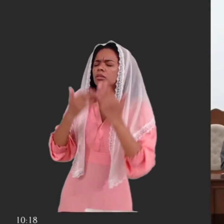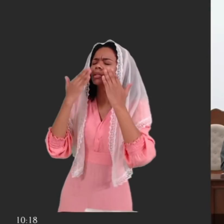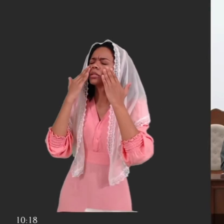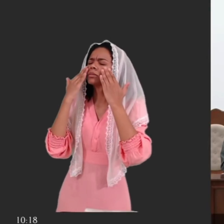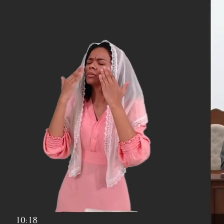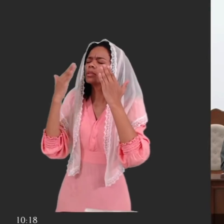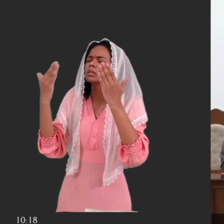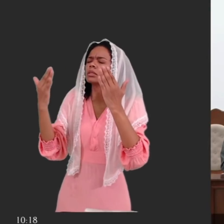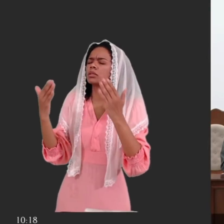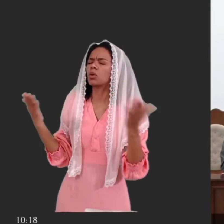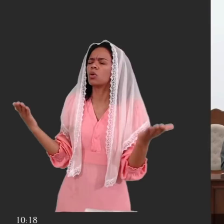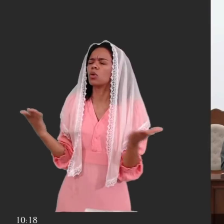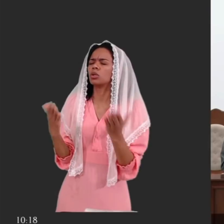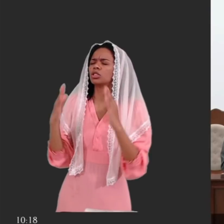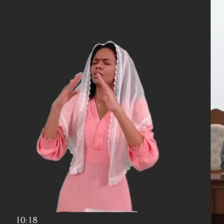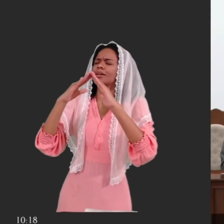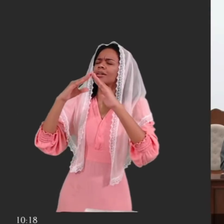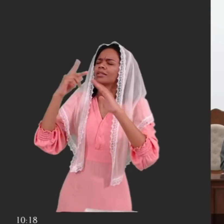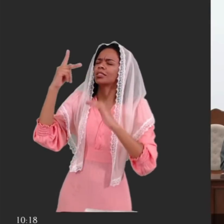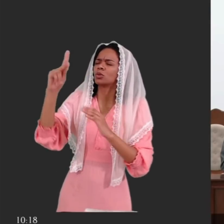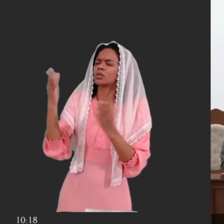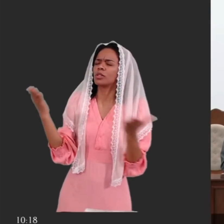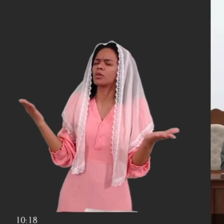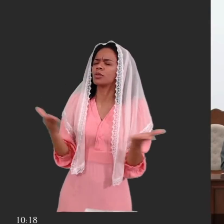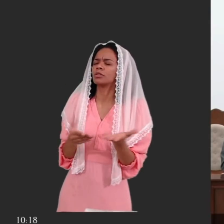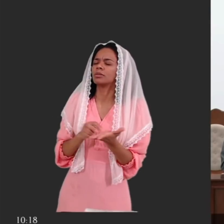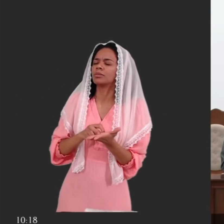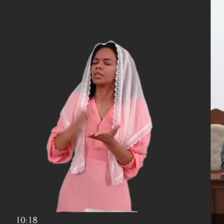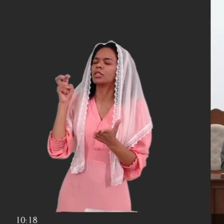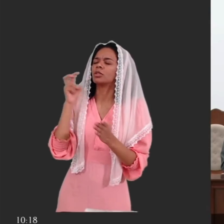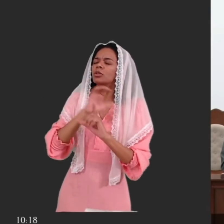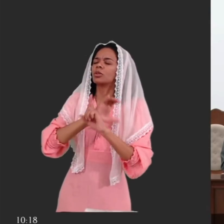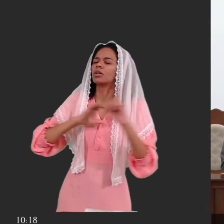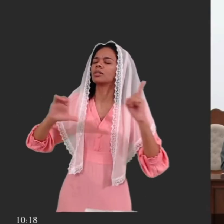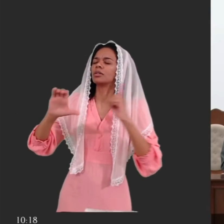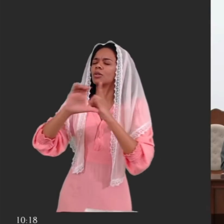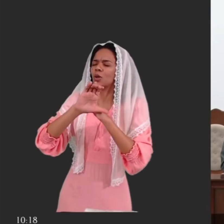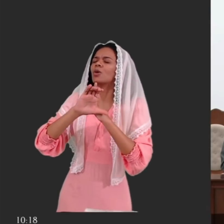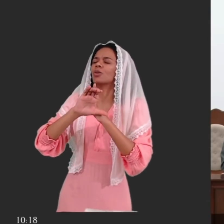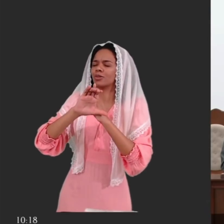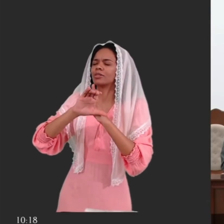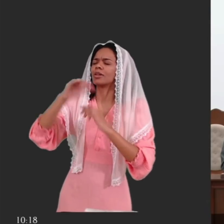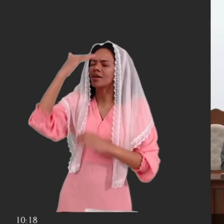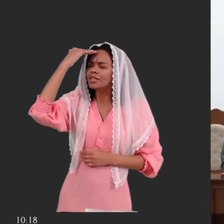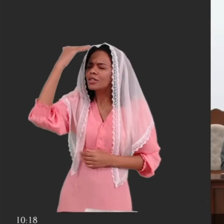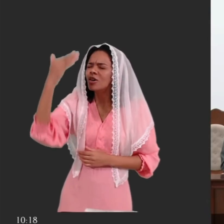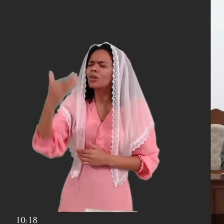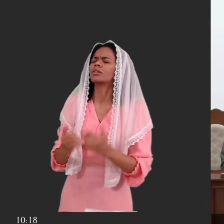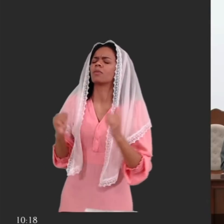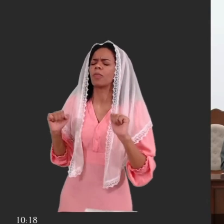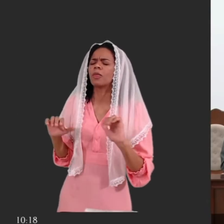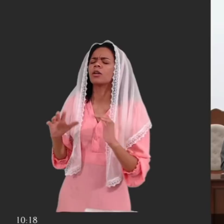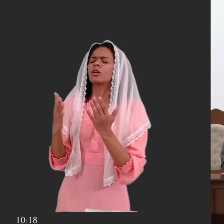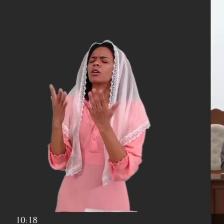onde viemos esta manhã para este culto em honra, glória e louvor ao teu